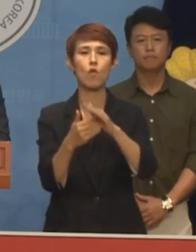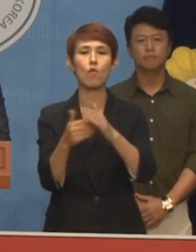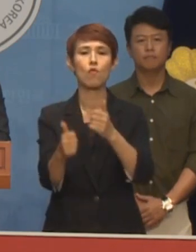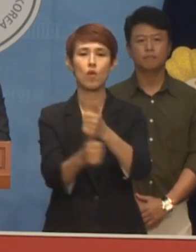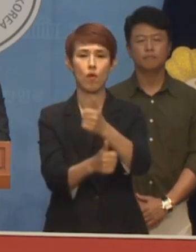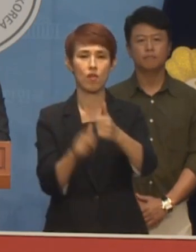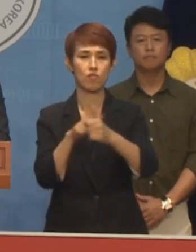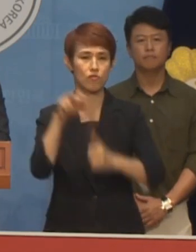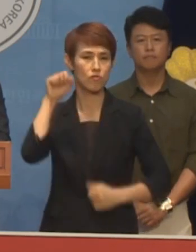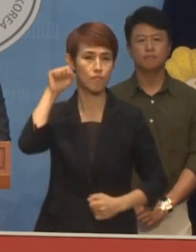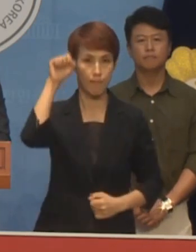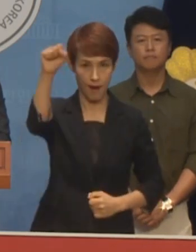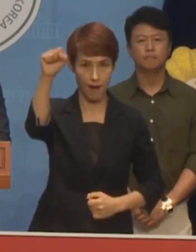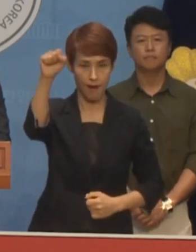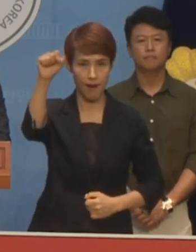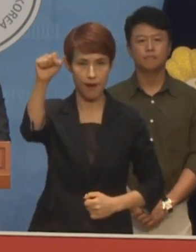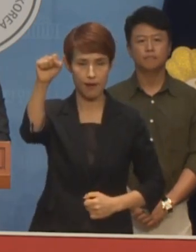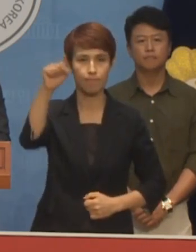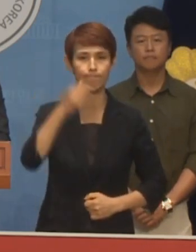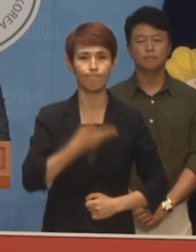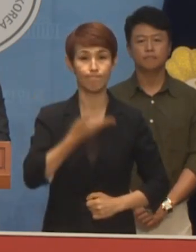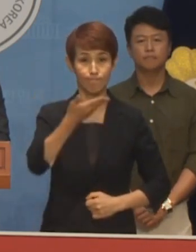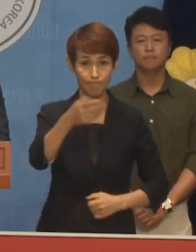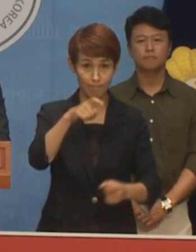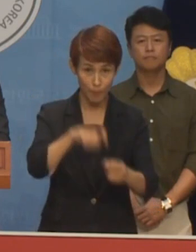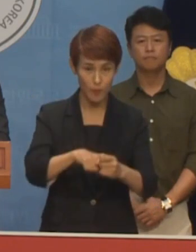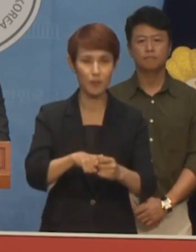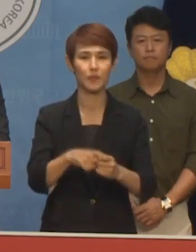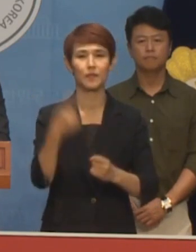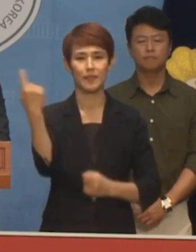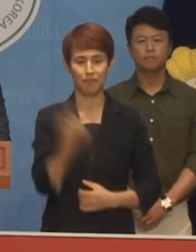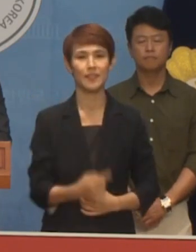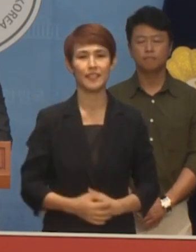출마하겠다는 결심을 밝히고자 이 자리에 섰습니다.